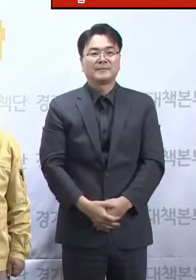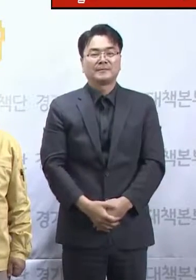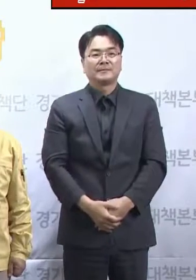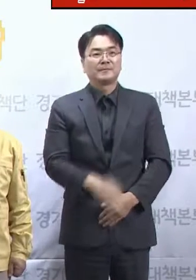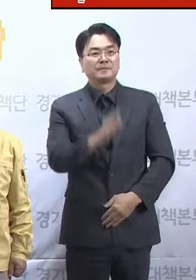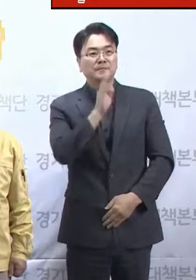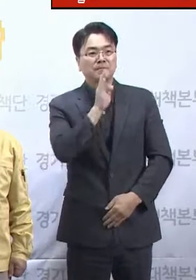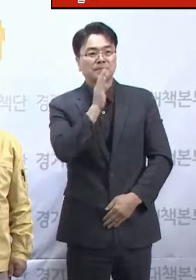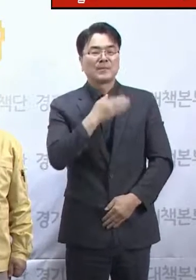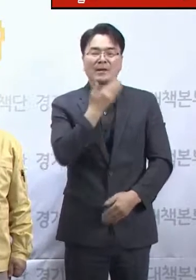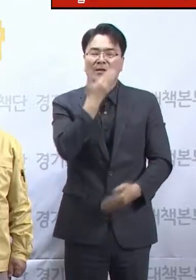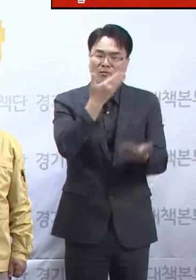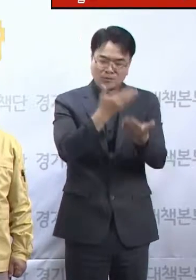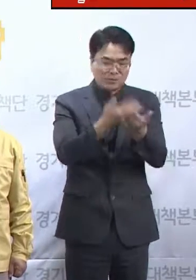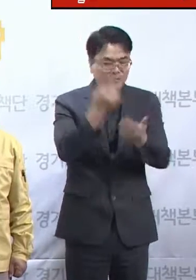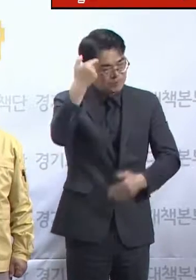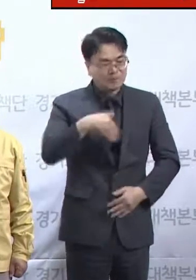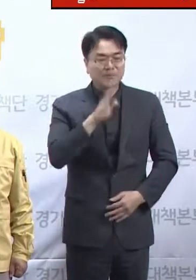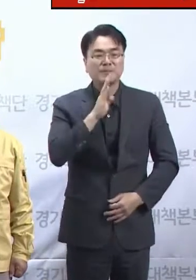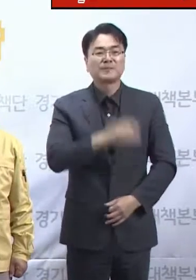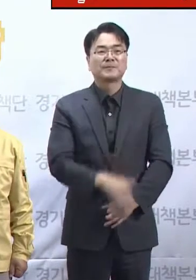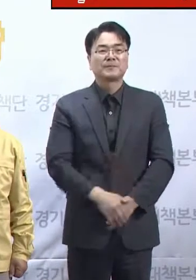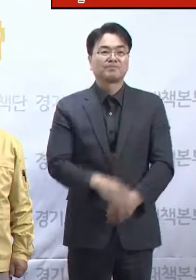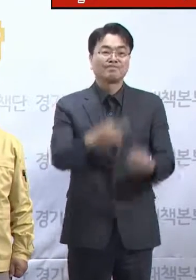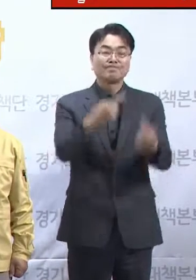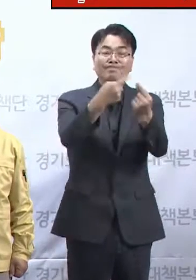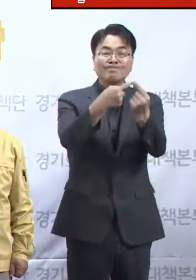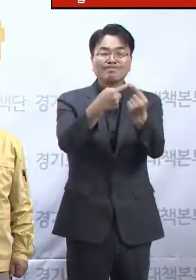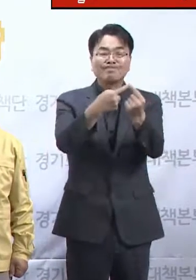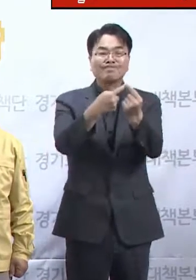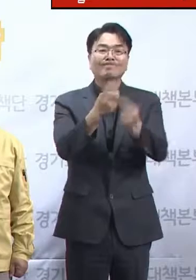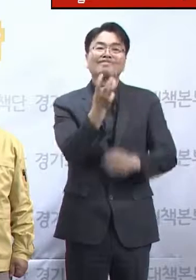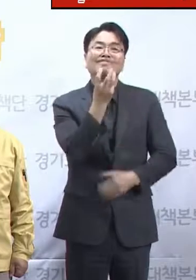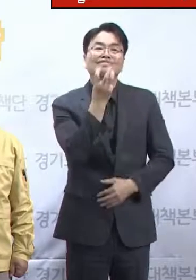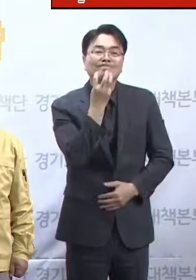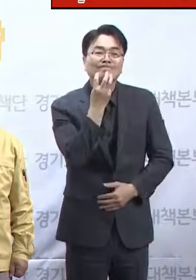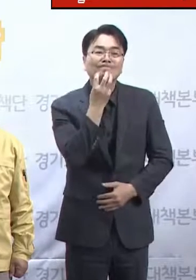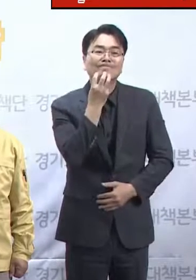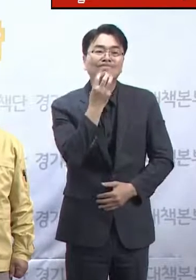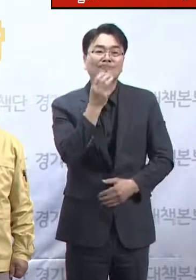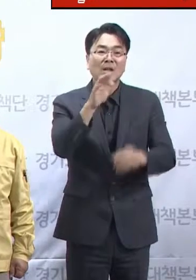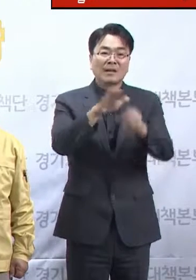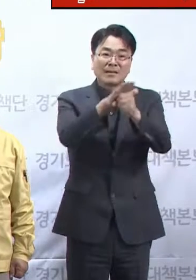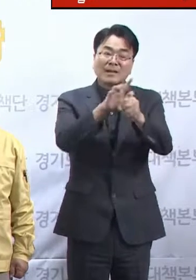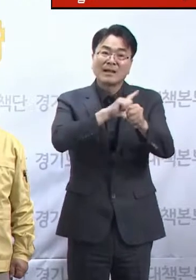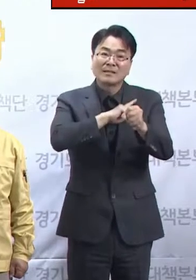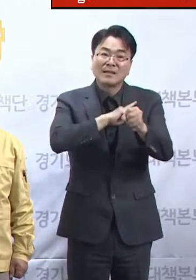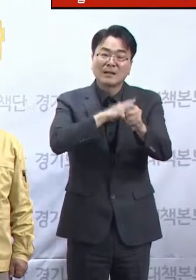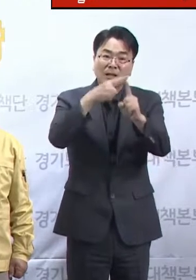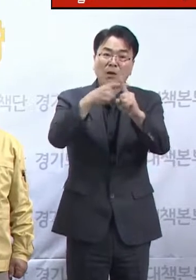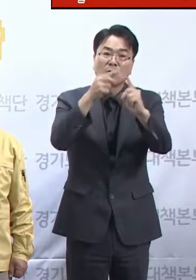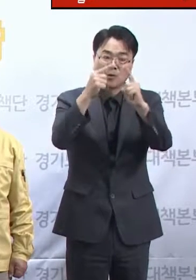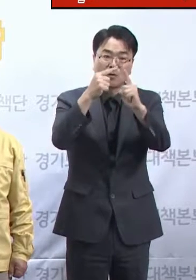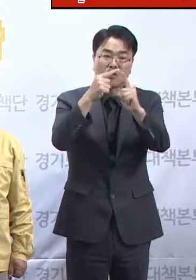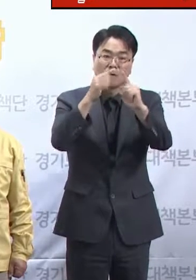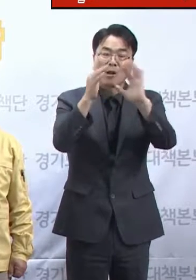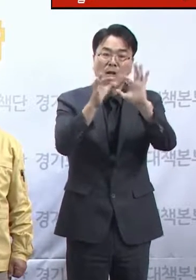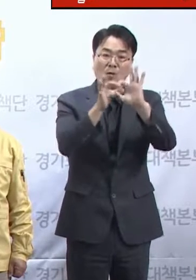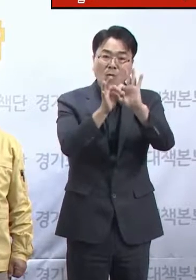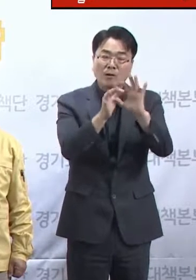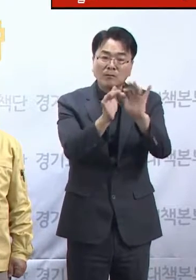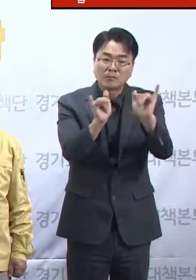네, 뭐 매우 중요한 질문이신데요. 첫 번째로 서울 사랑제일교회 관련자